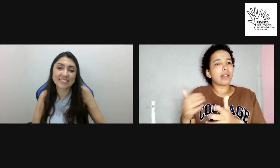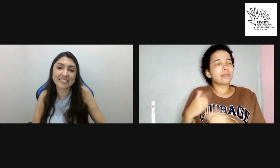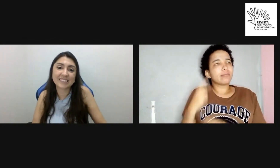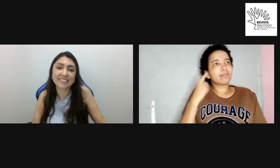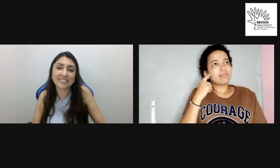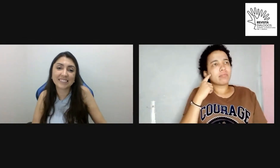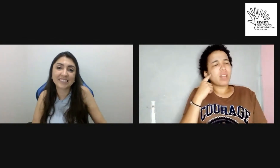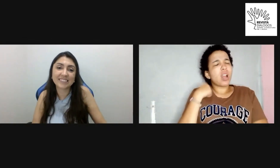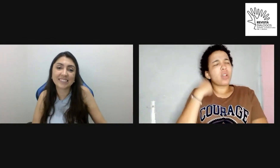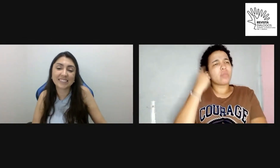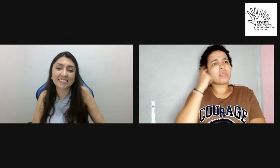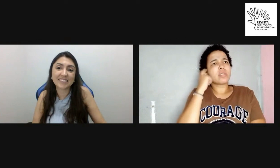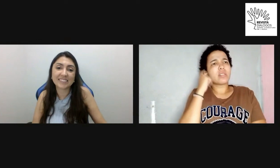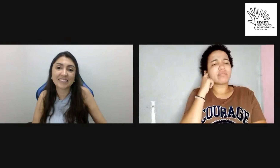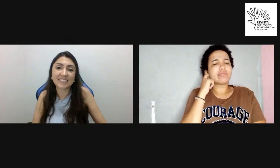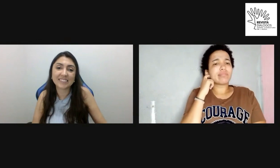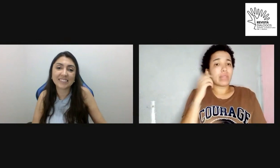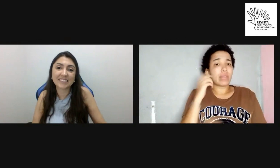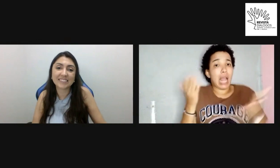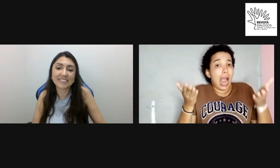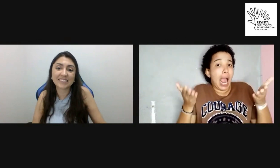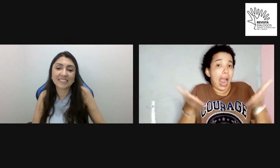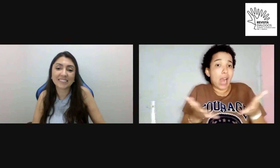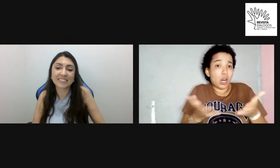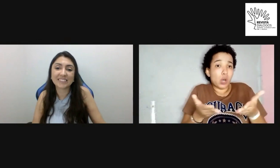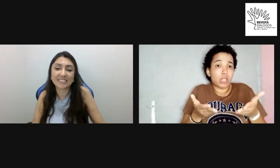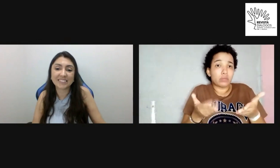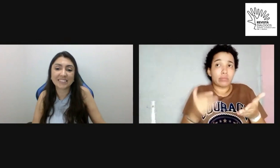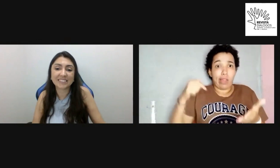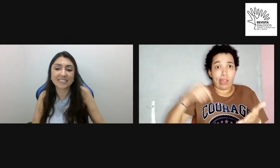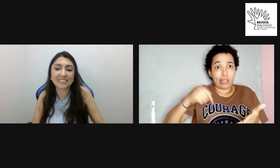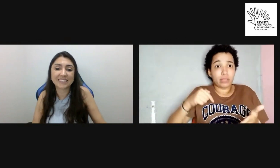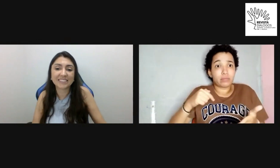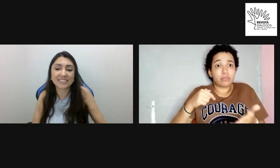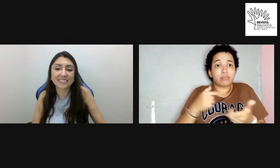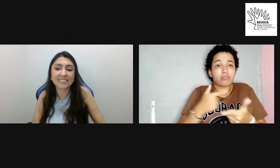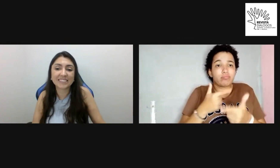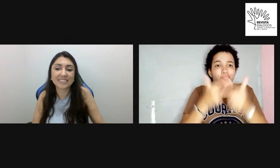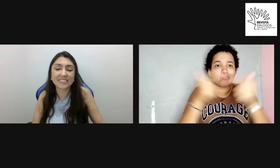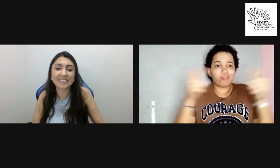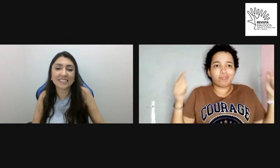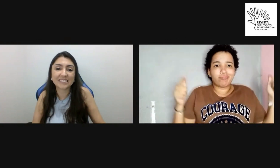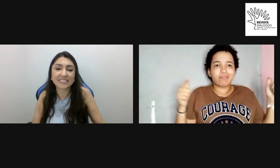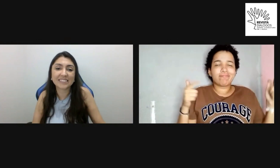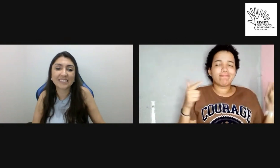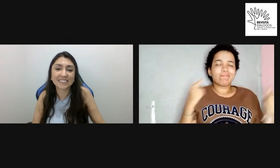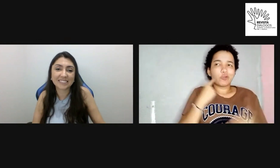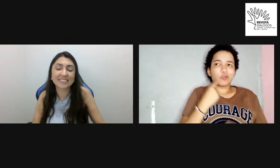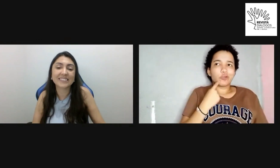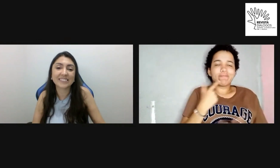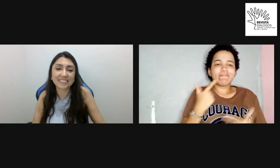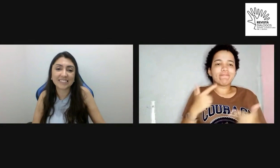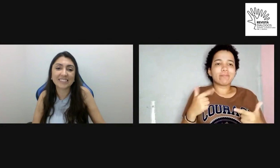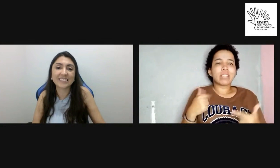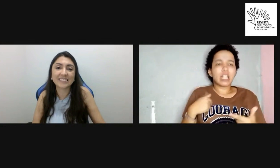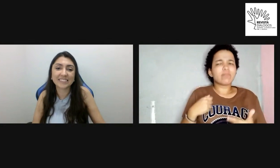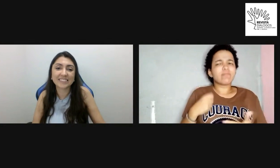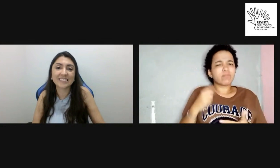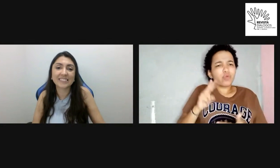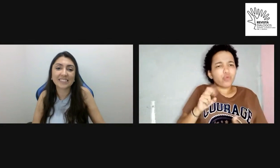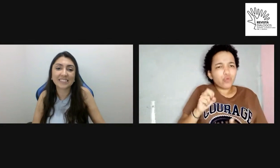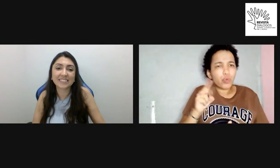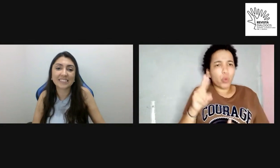Fiquei pensando como eu poderia mudar essa situação. Agora tem mais surdos interessados. Por isso eu